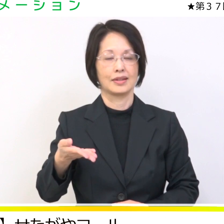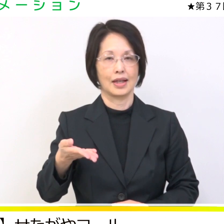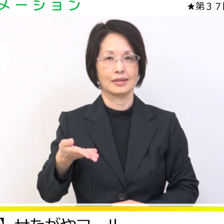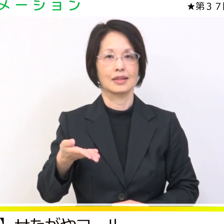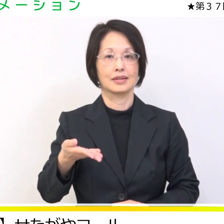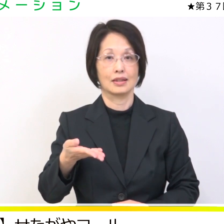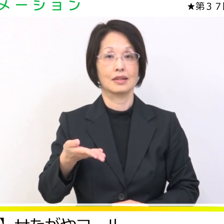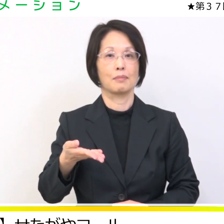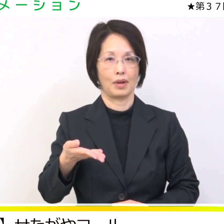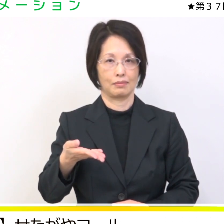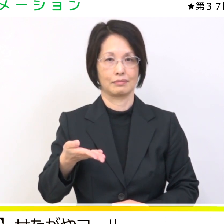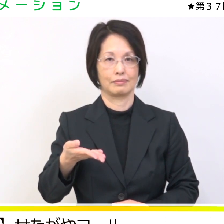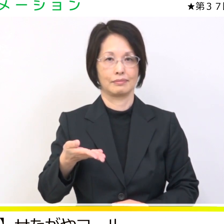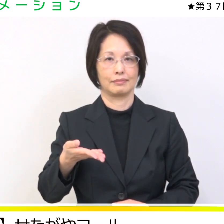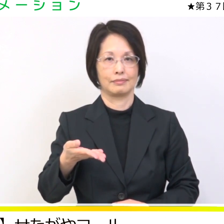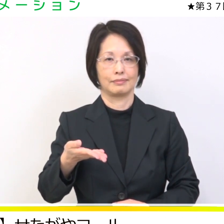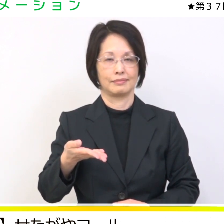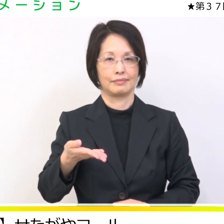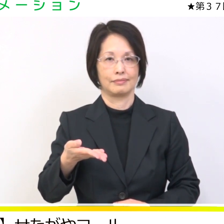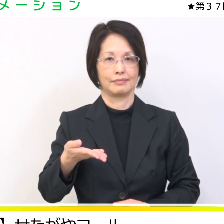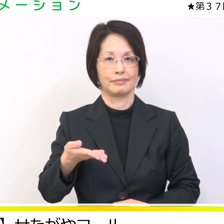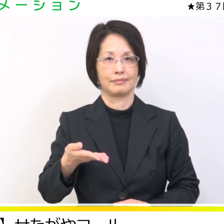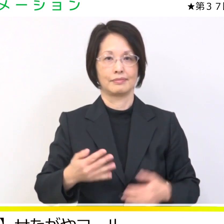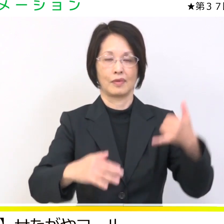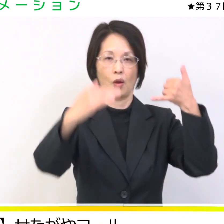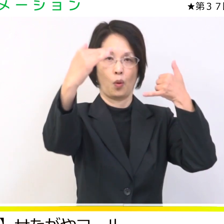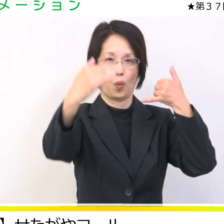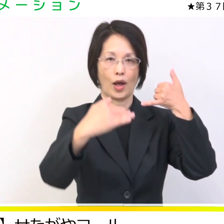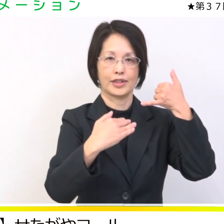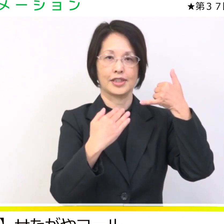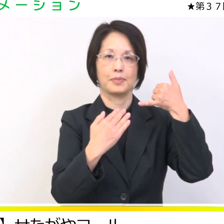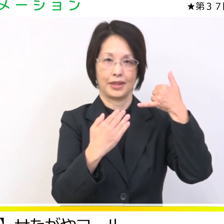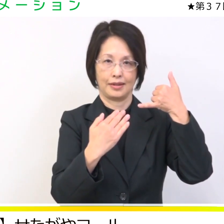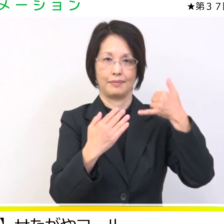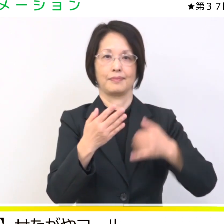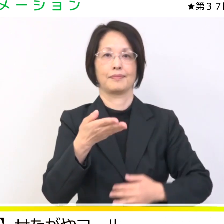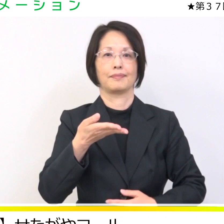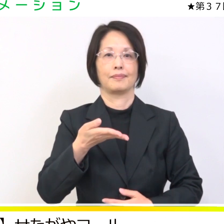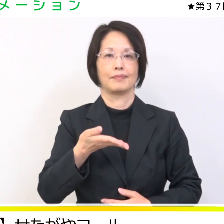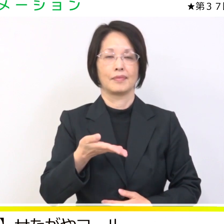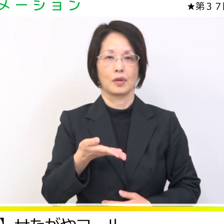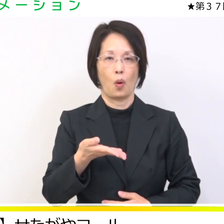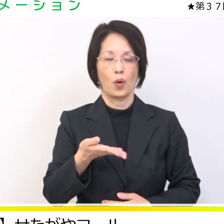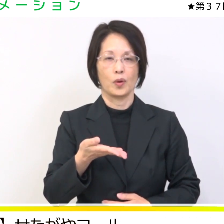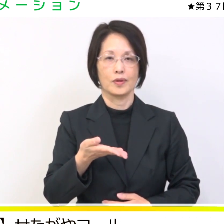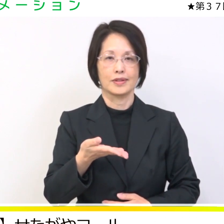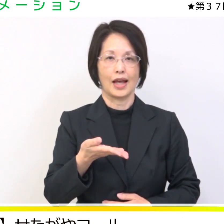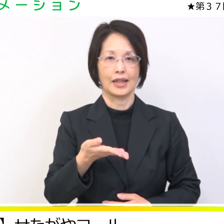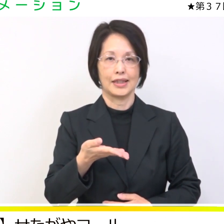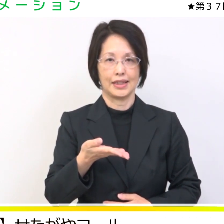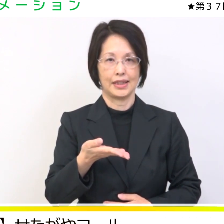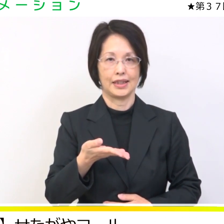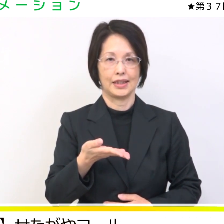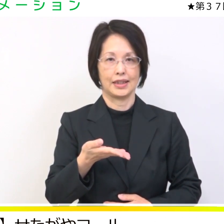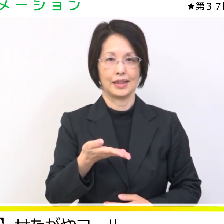3333段ファクシミリリー5432